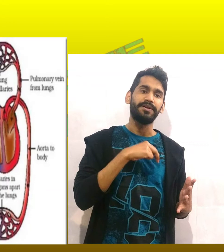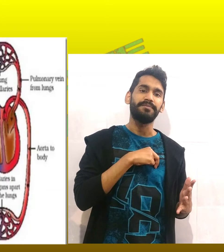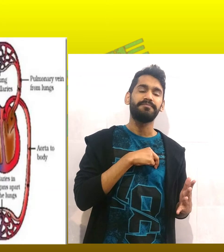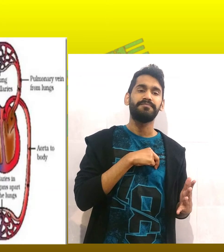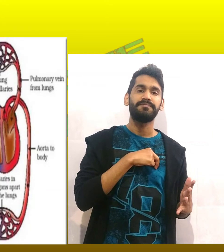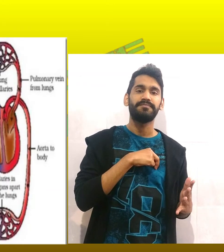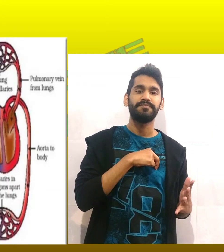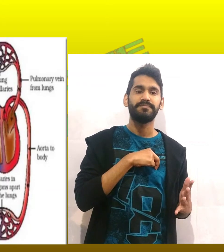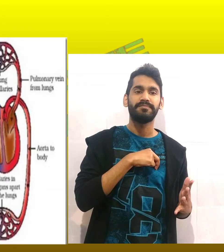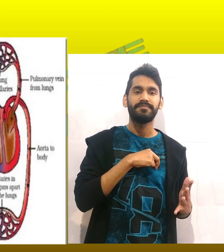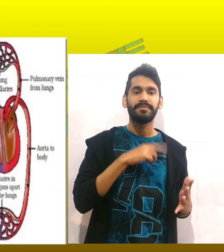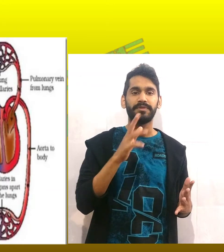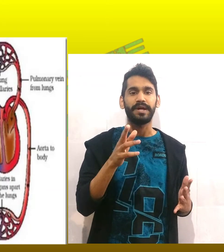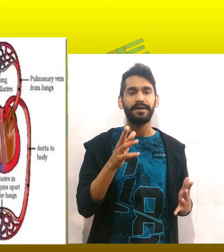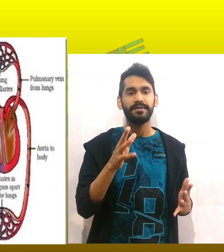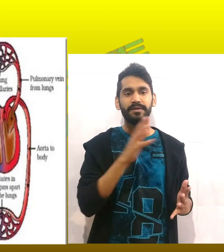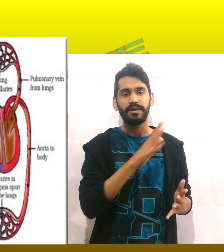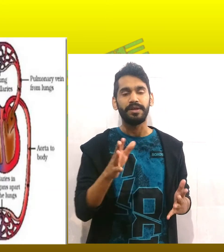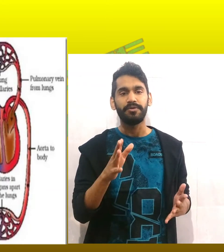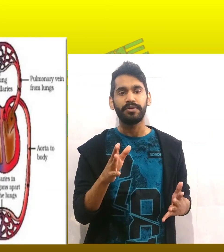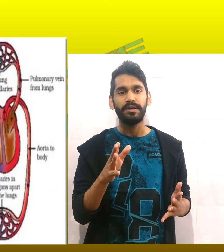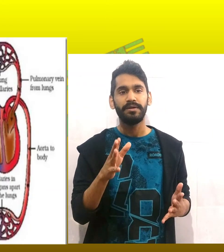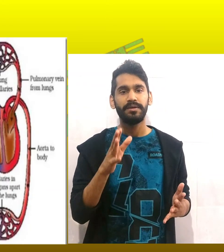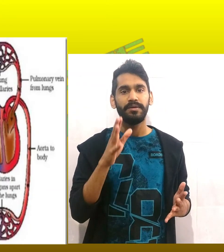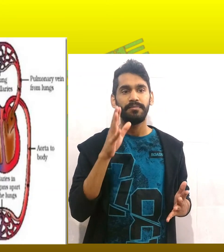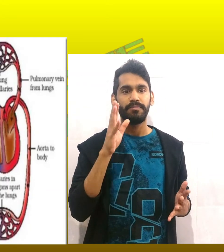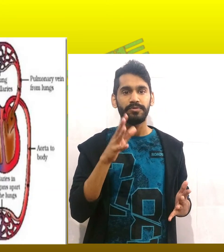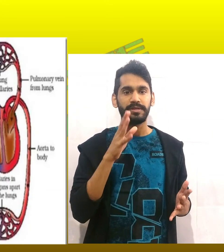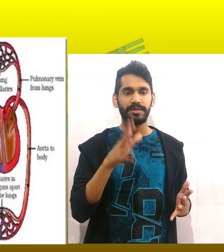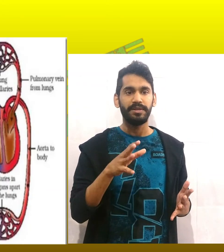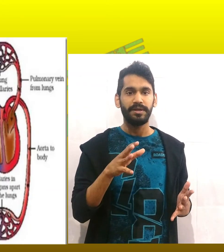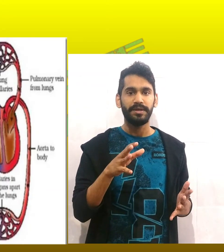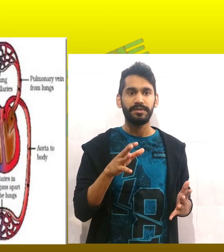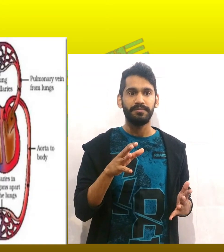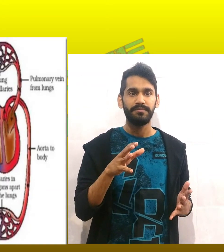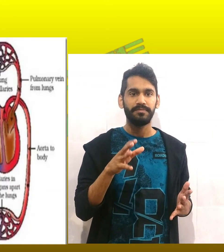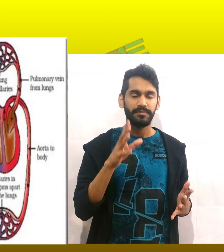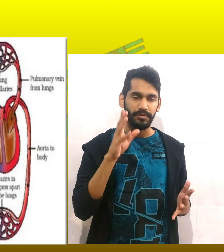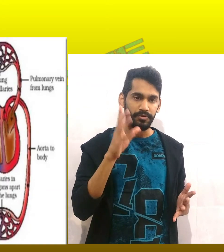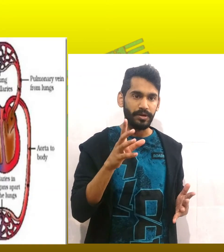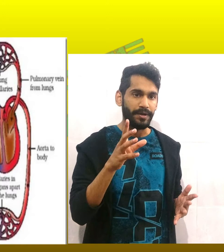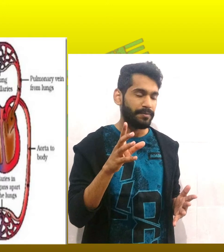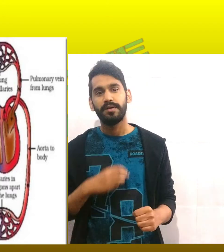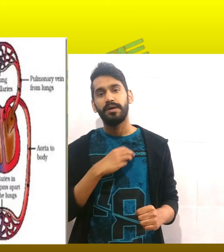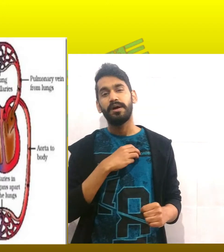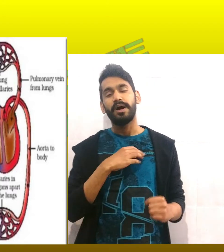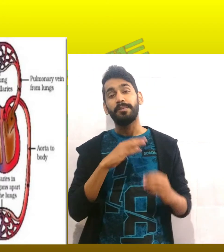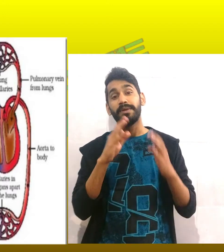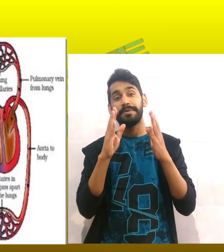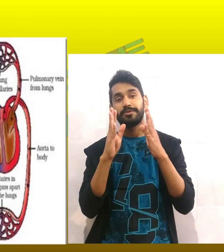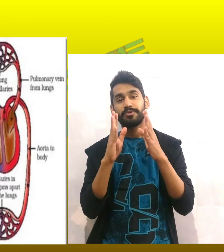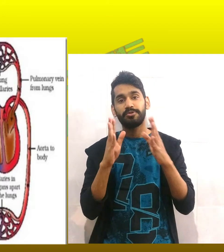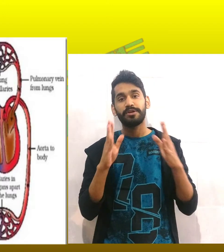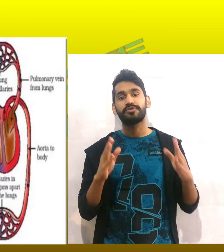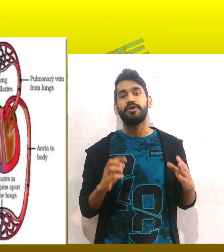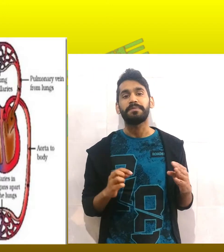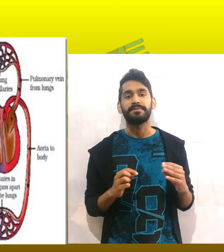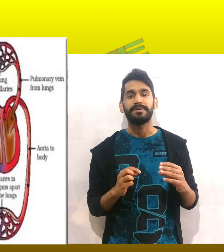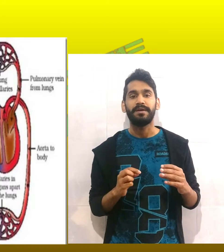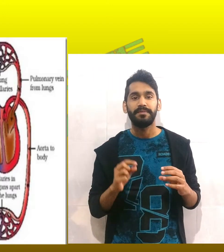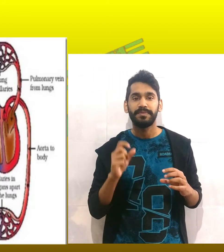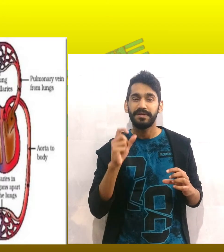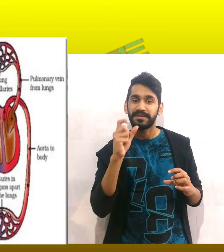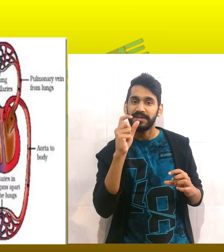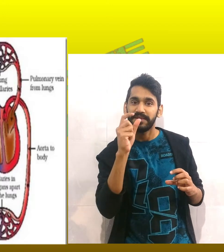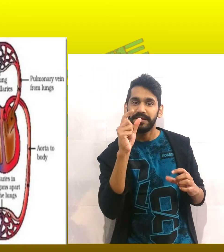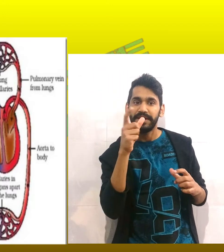लेफ्ट एट्रियम। राइट, क्लियर हो गया? प्रोसेस क्लियर है एकदम? ग्रेट। अब ये मैं तुमको थोड़ा शॉर्ट में